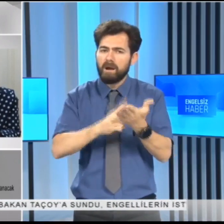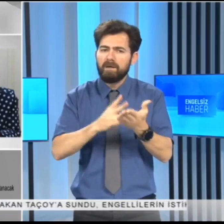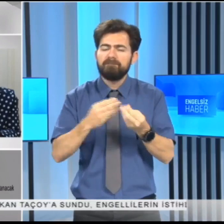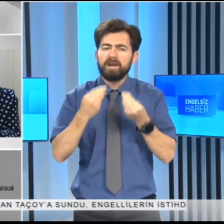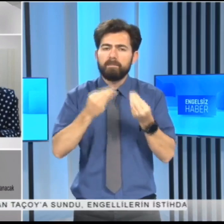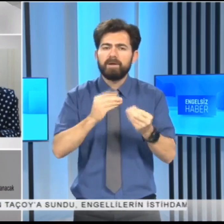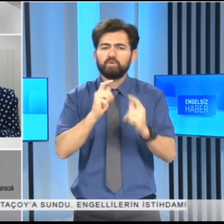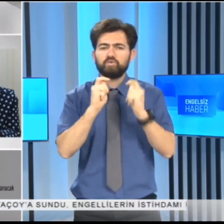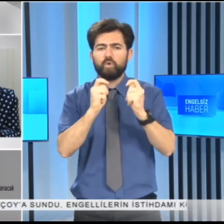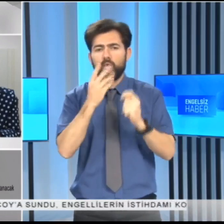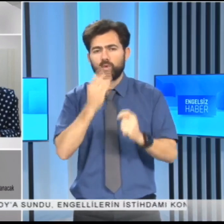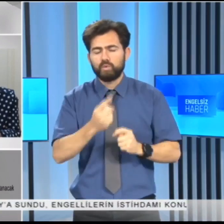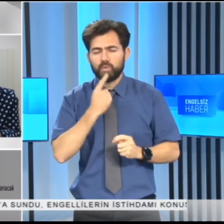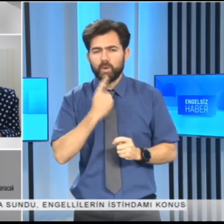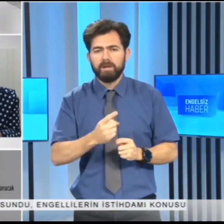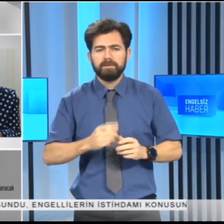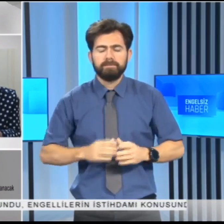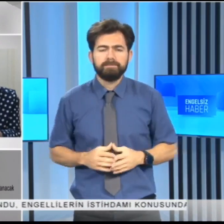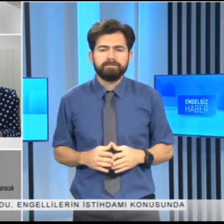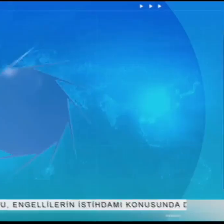hatırlattı.